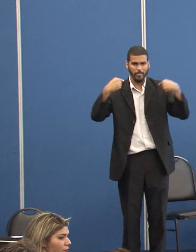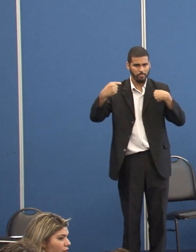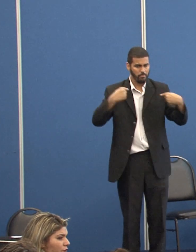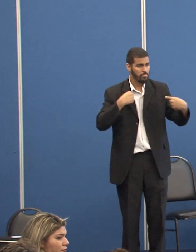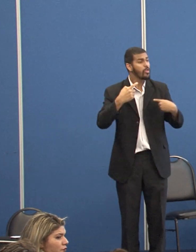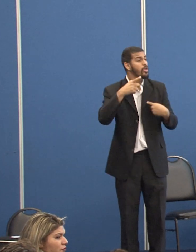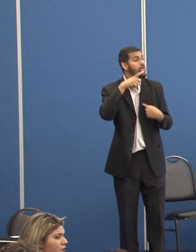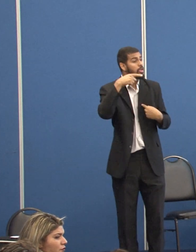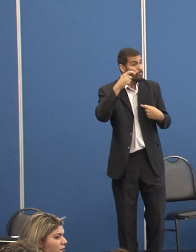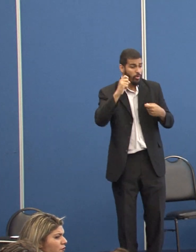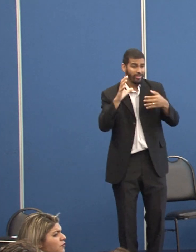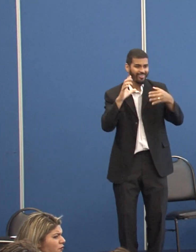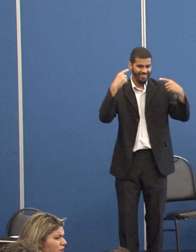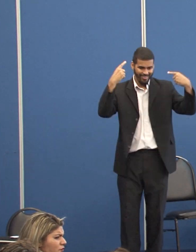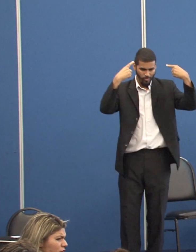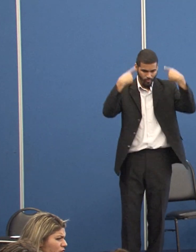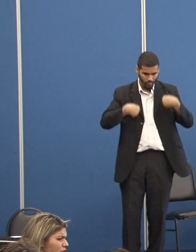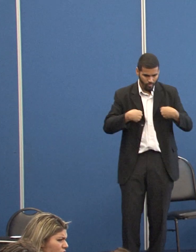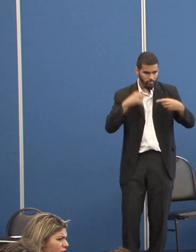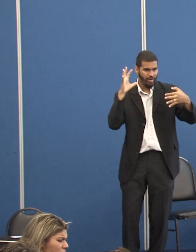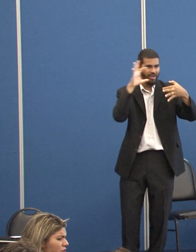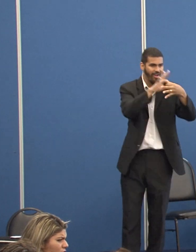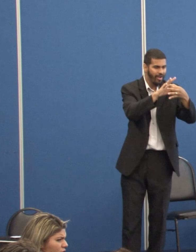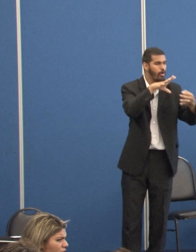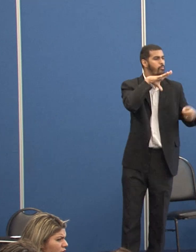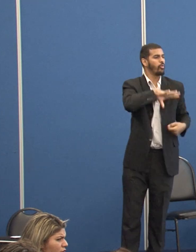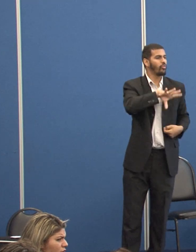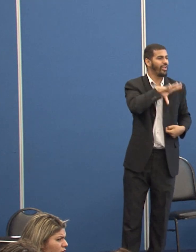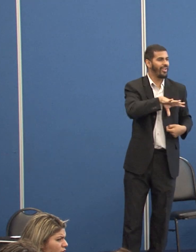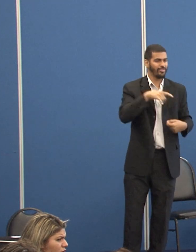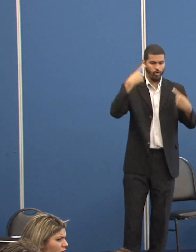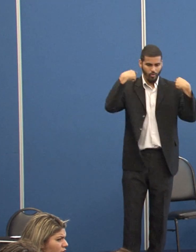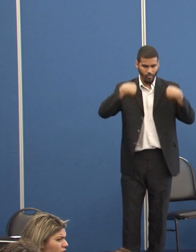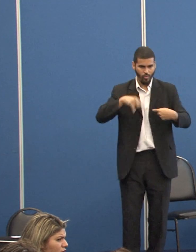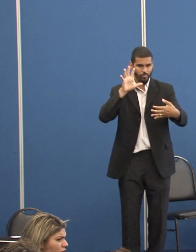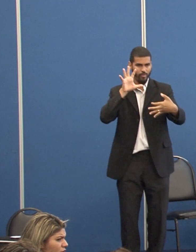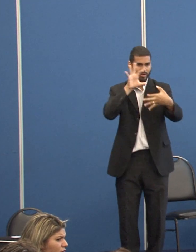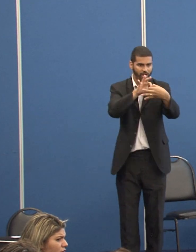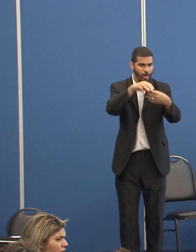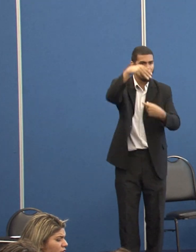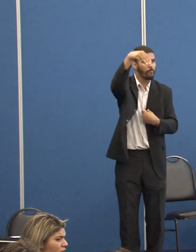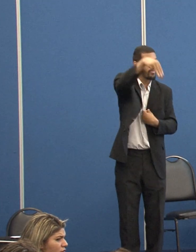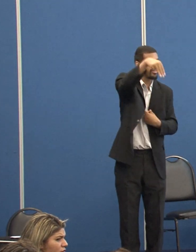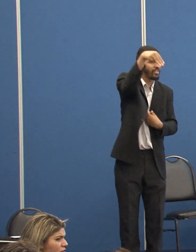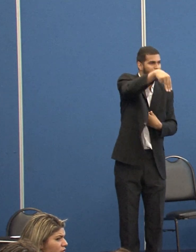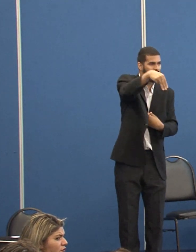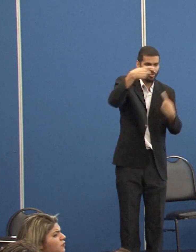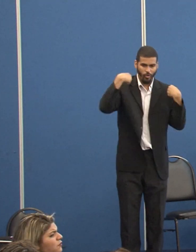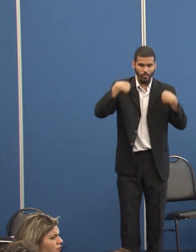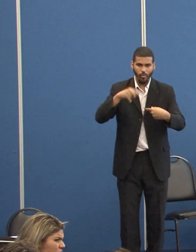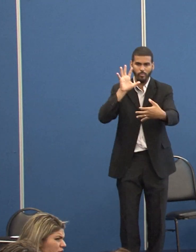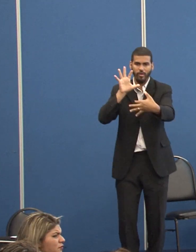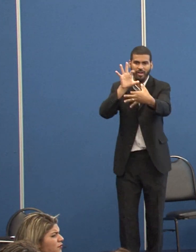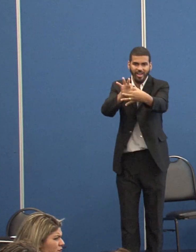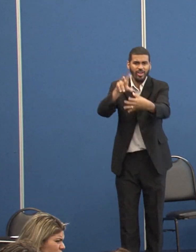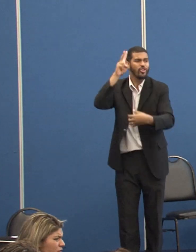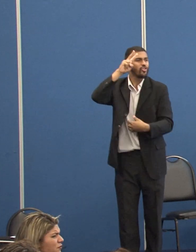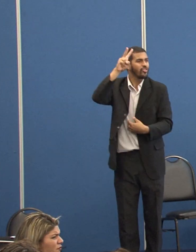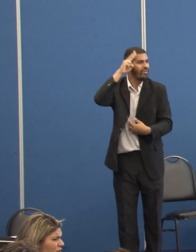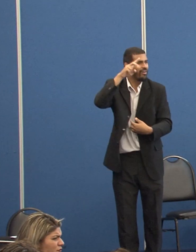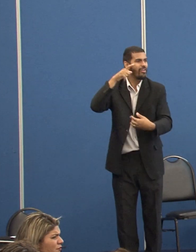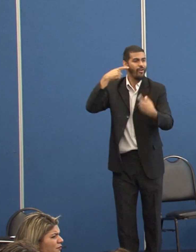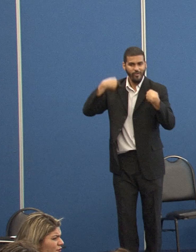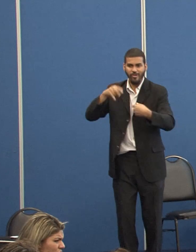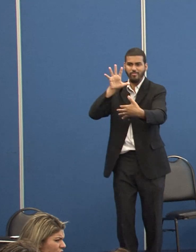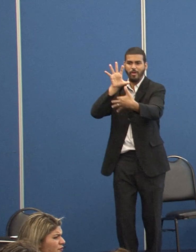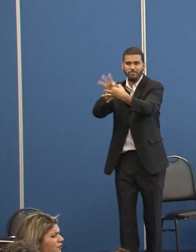portuguesa, eu posso trabalhar a matemática, eu posso trabalhar a história, eu posso ir até onde o meu aluno permitir. Só